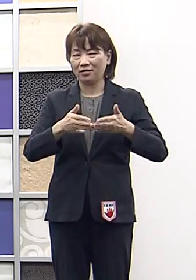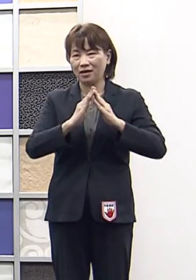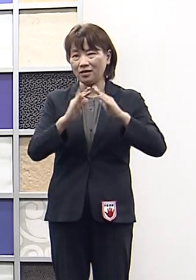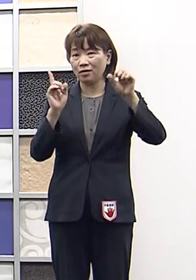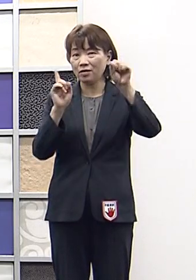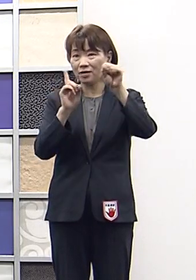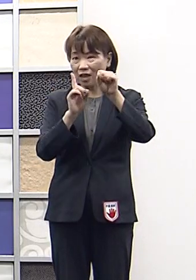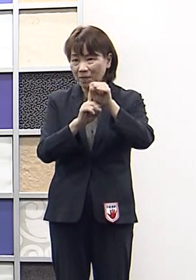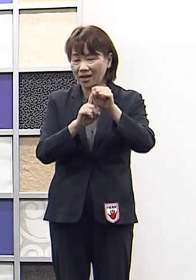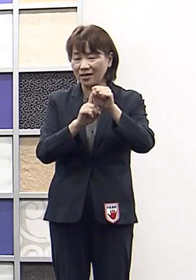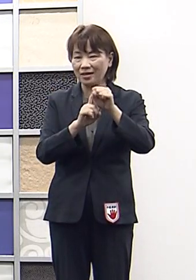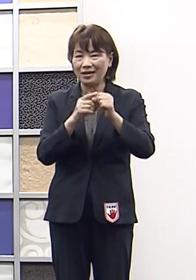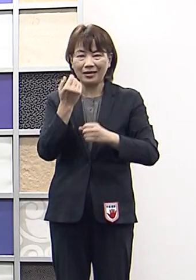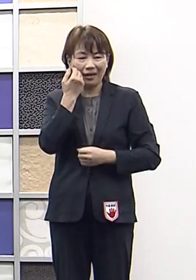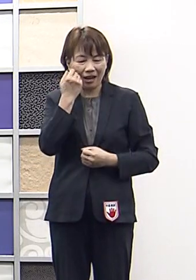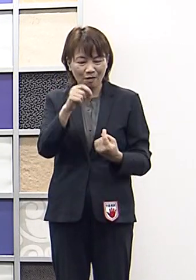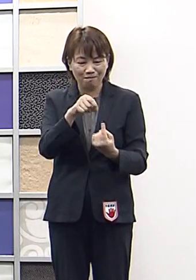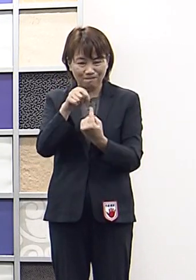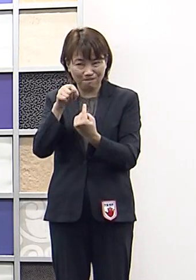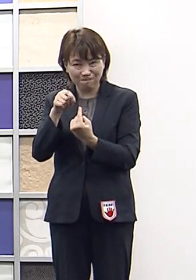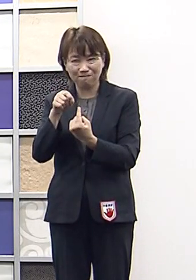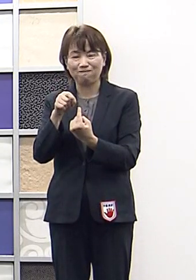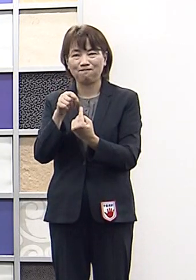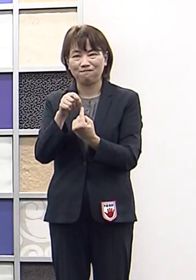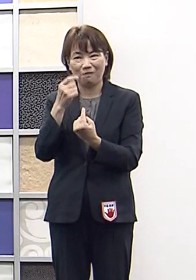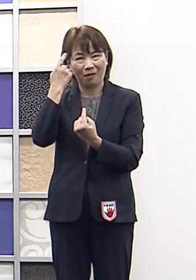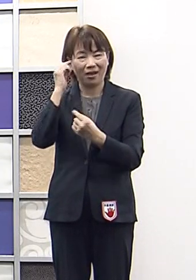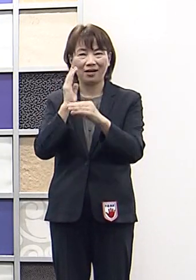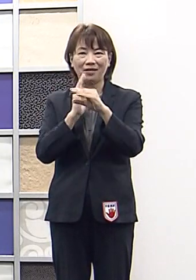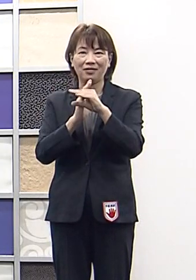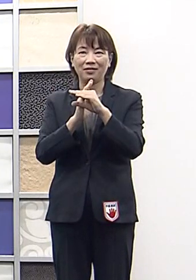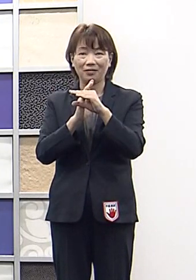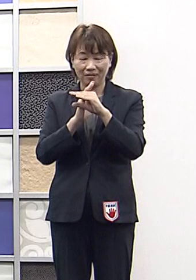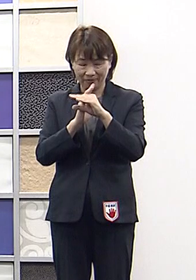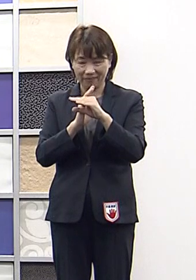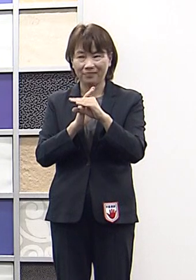にはこの委員会を立ち上げたいと考えています。